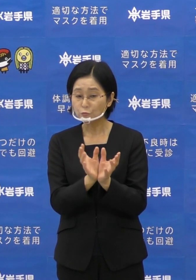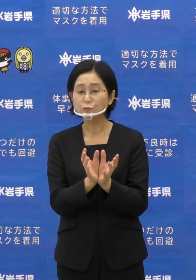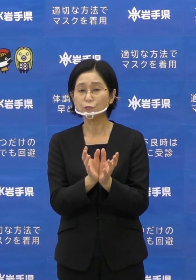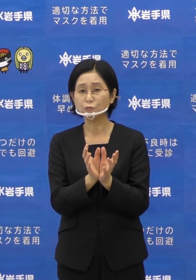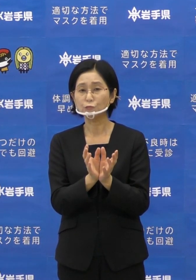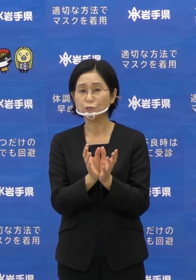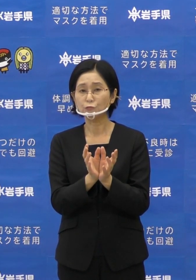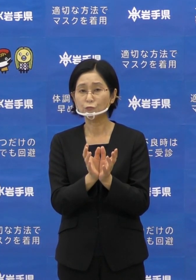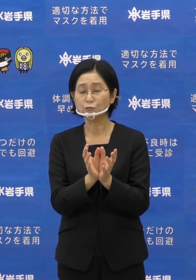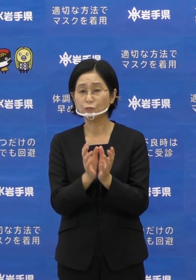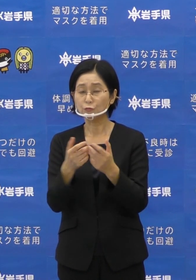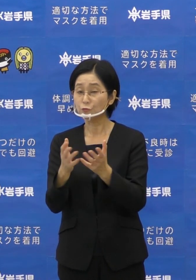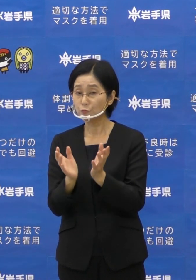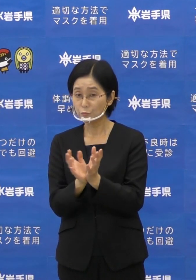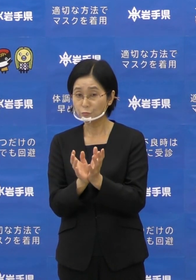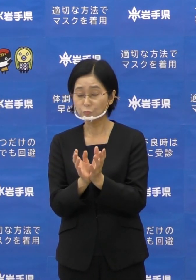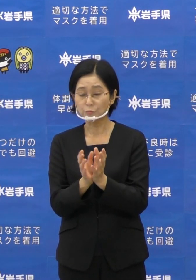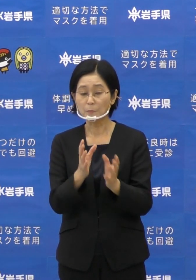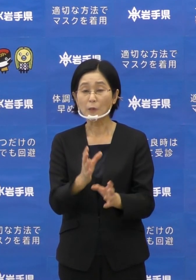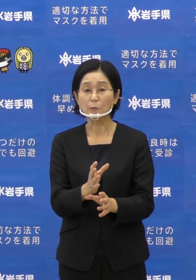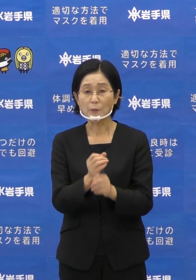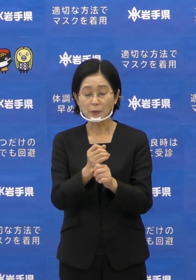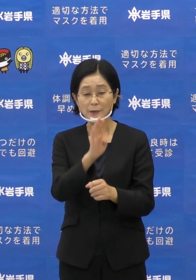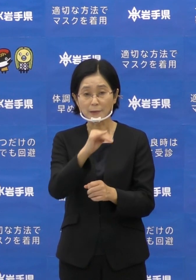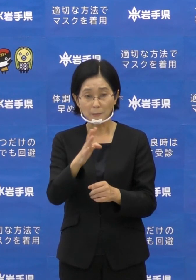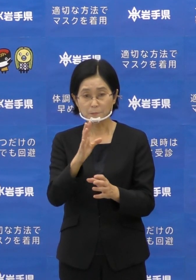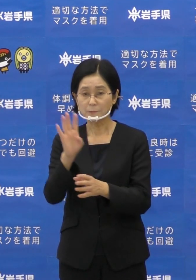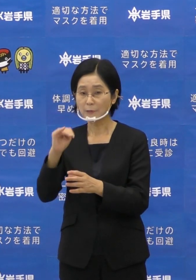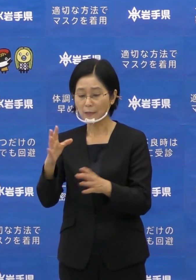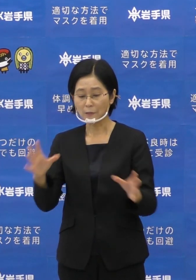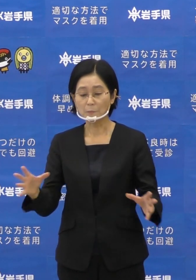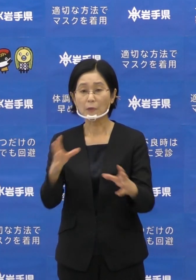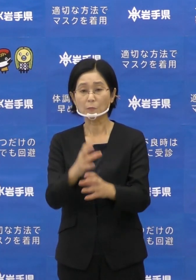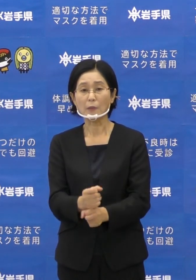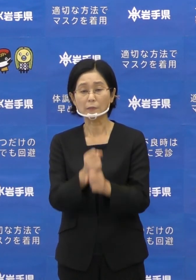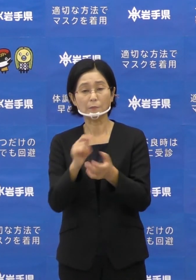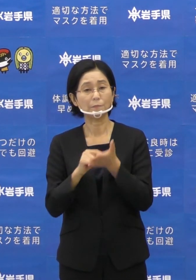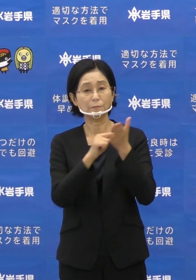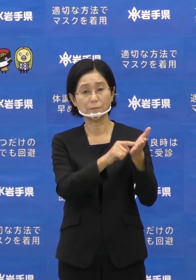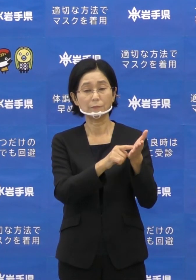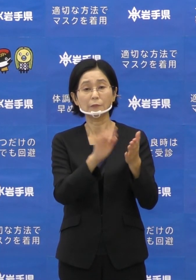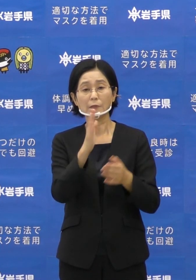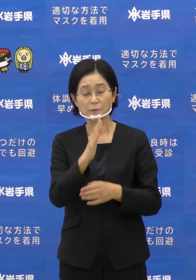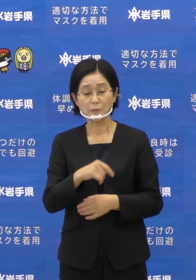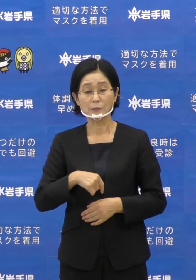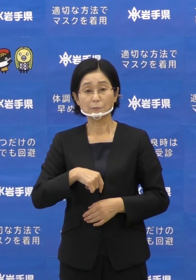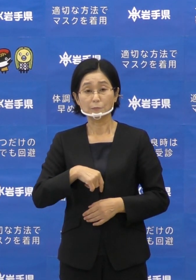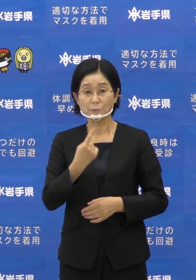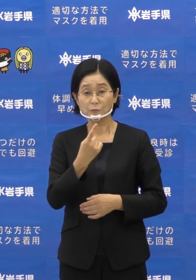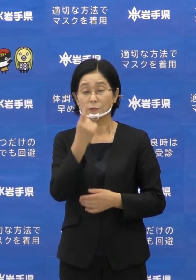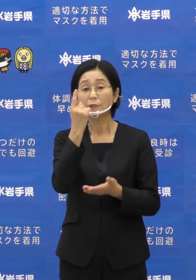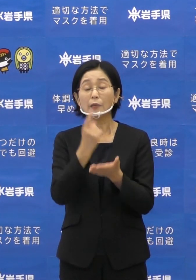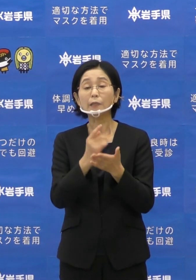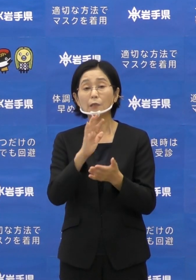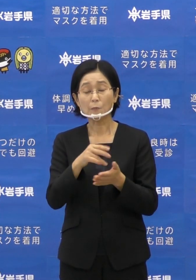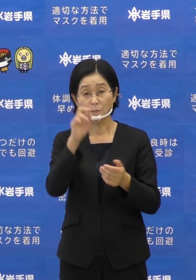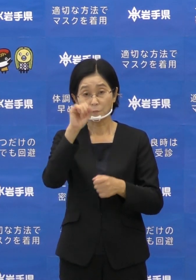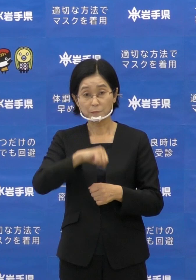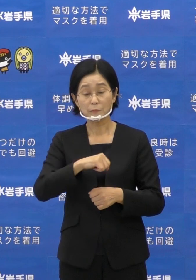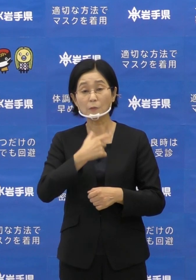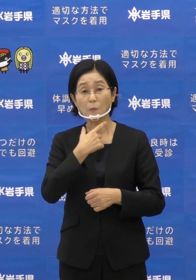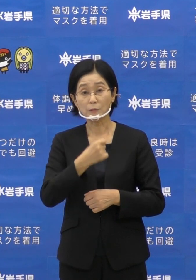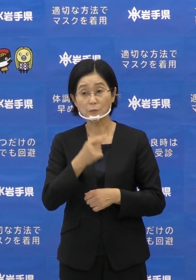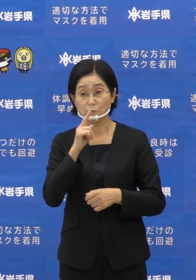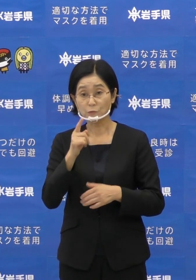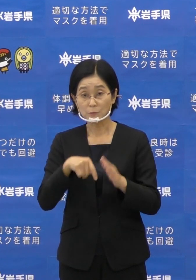に、いくつかの県でまとまってじゃなくて、それぞれの県の事情に基づいて決定してほしいというふうな、 さっきの私の